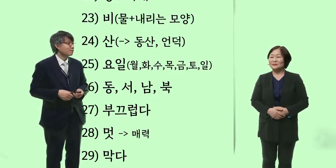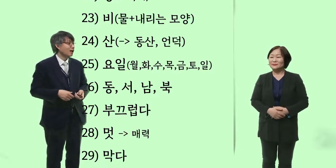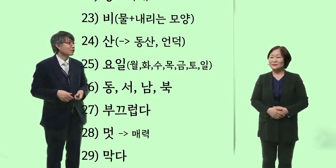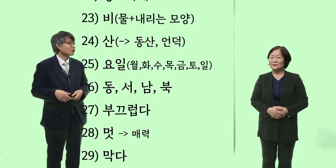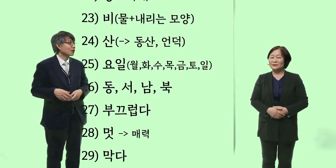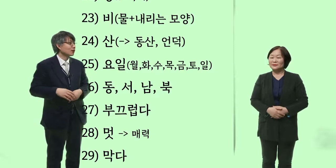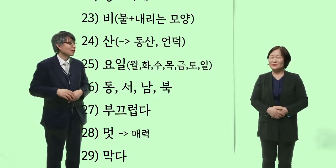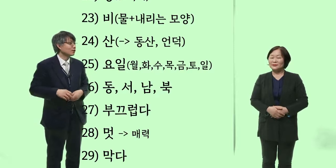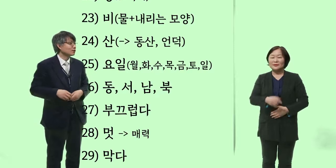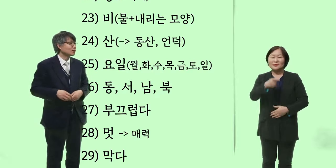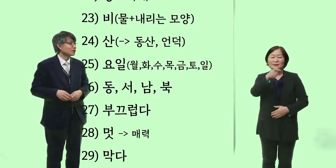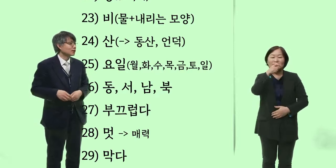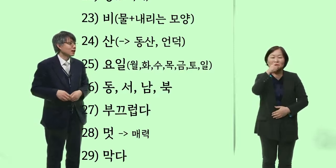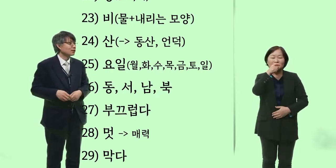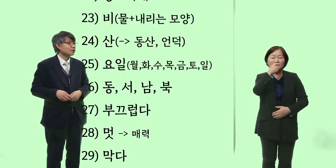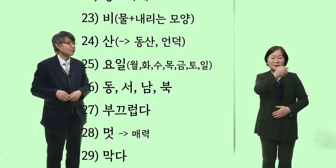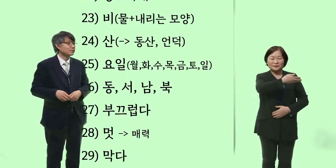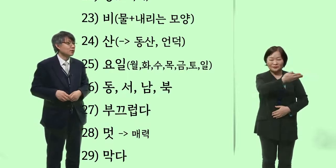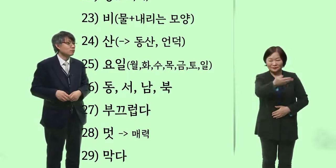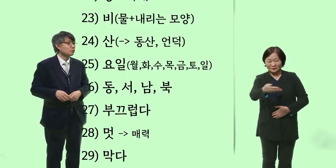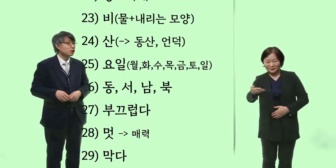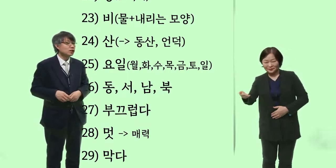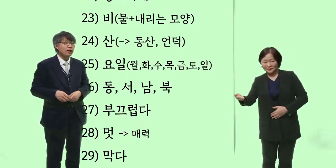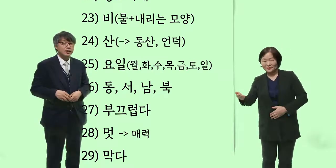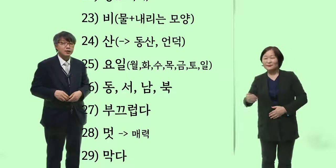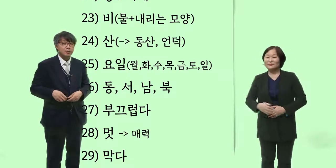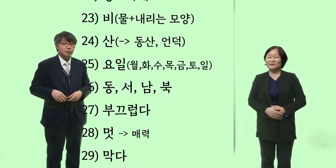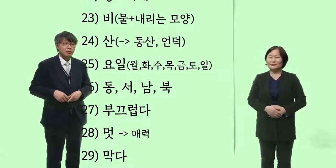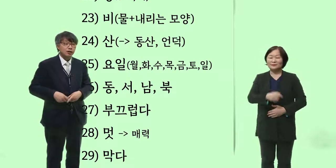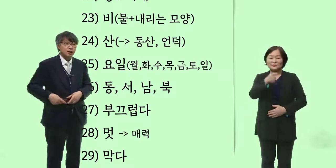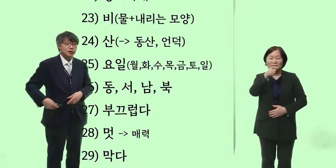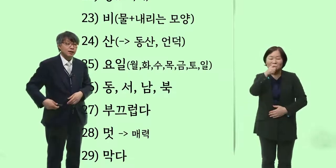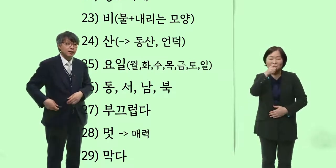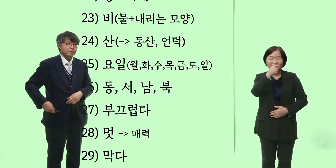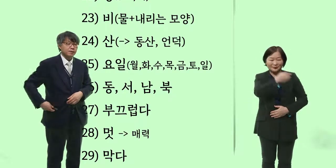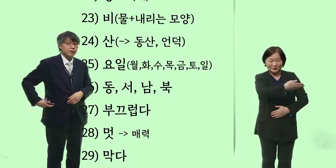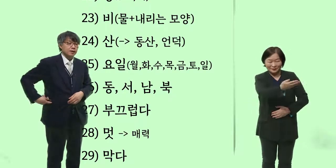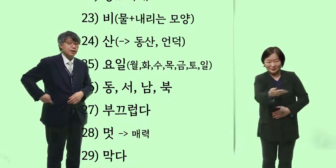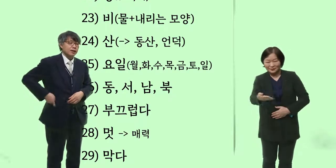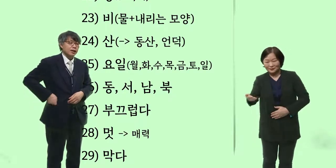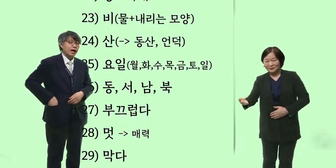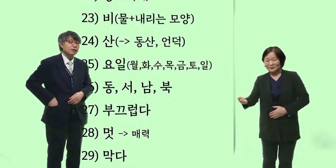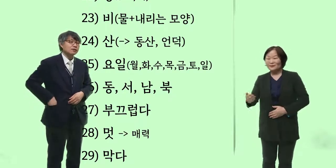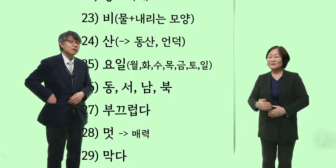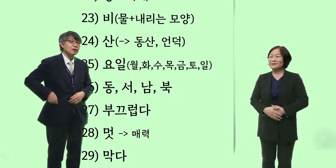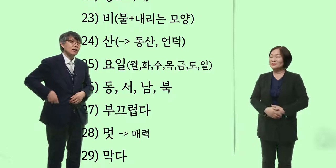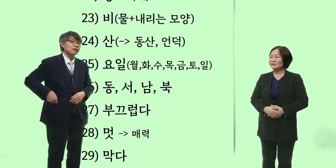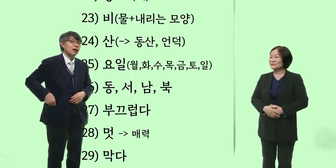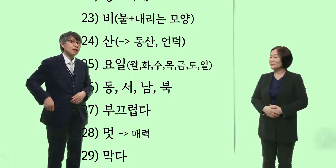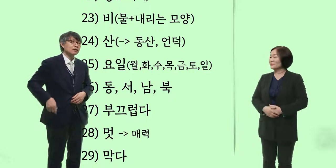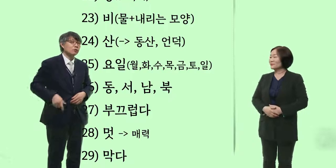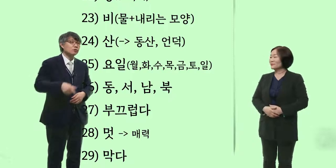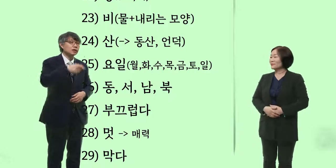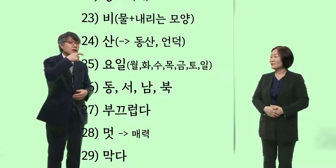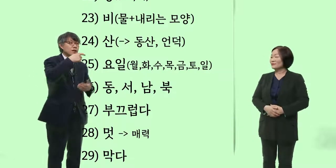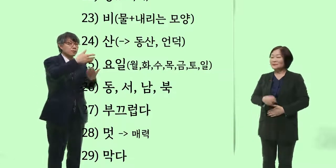강은 어떻게 할까요? 강은 물이 흘러가는 겁니다. 물이 흘러가는데 이제 강 같은 경우 물이 이렇게